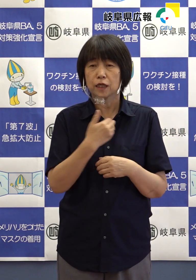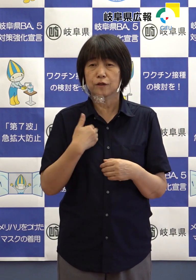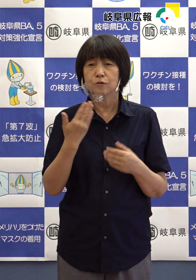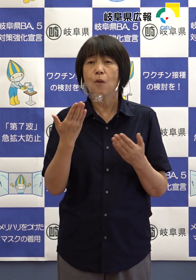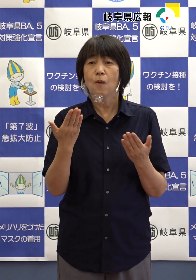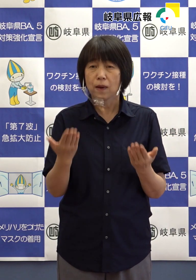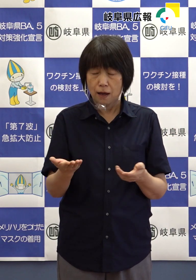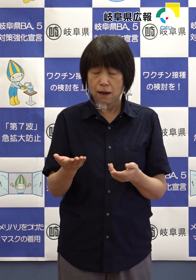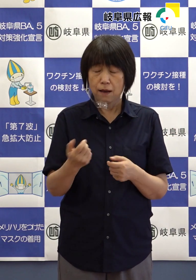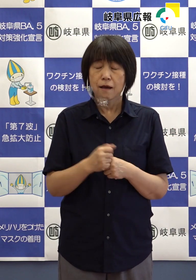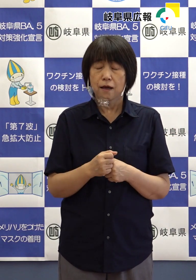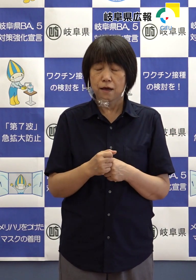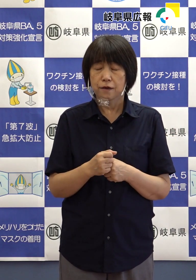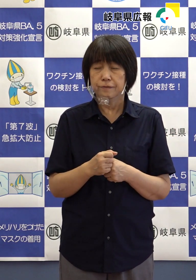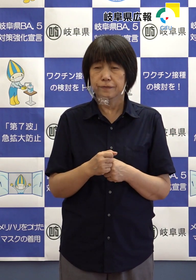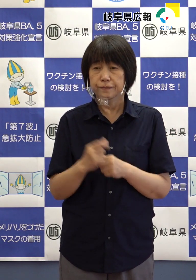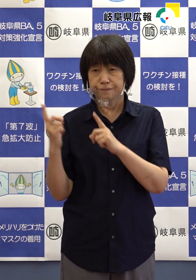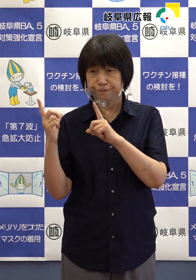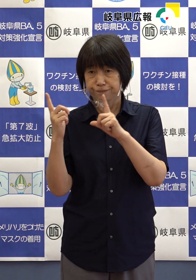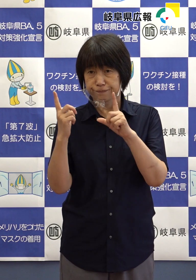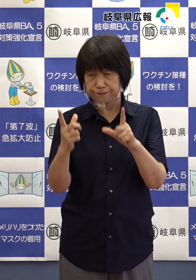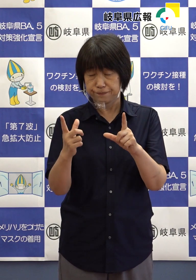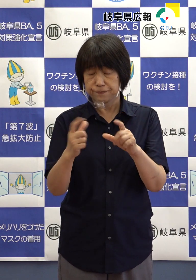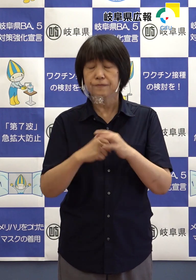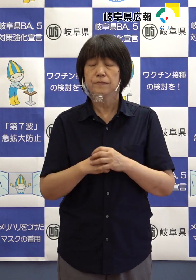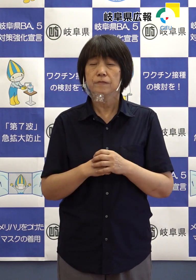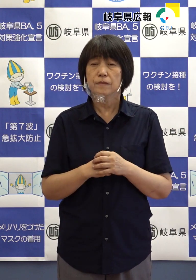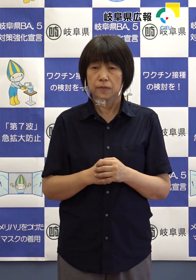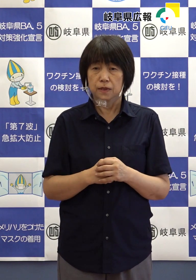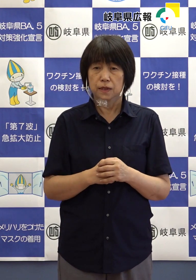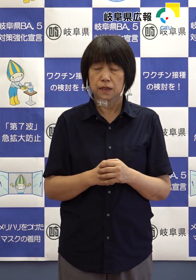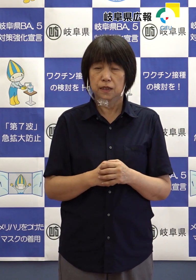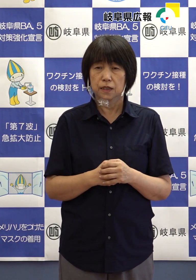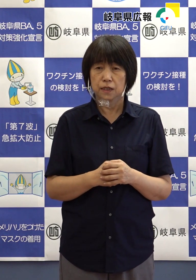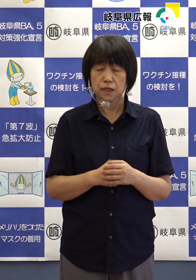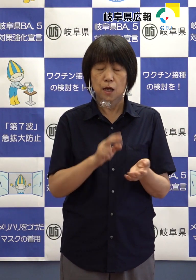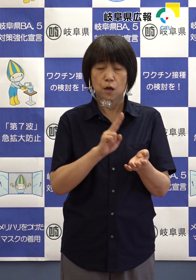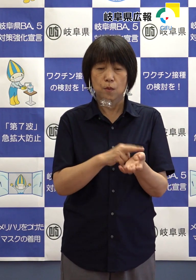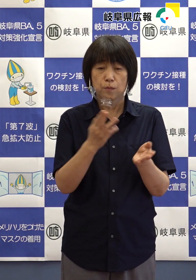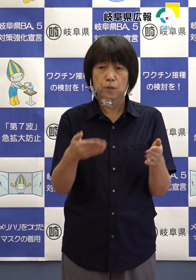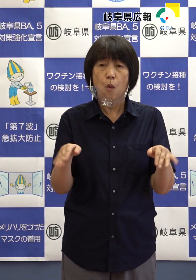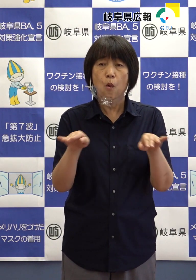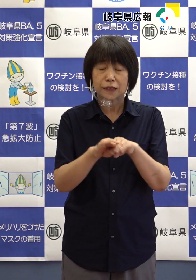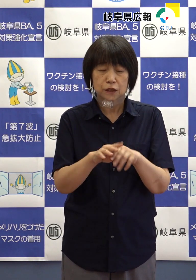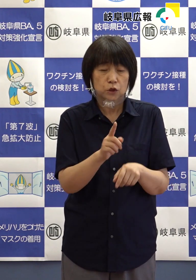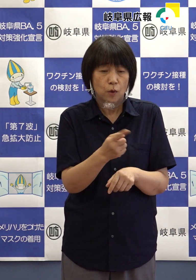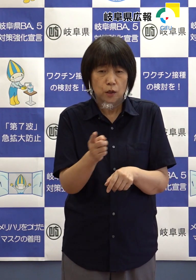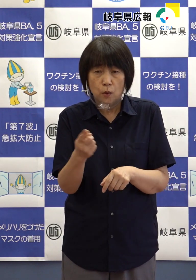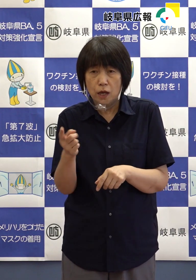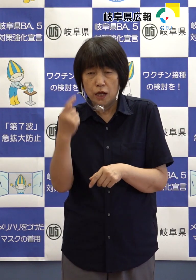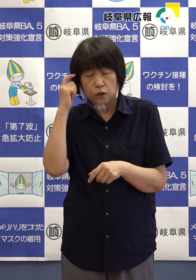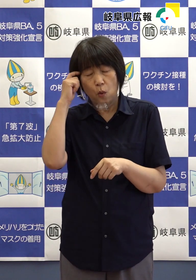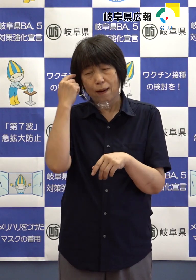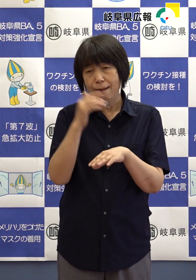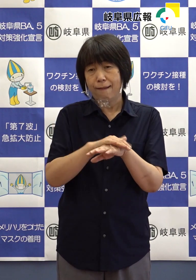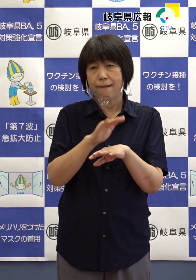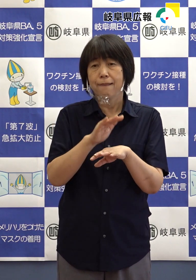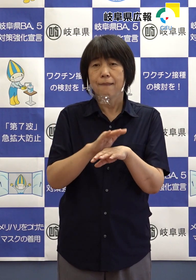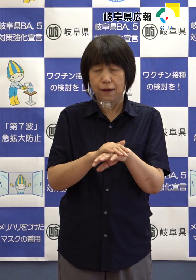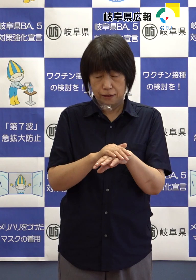これはそれぞれの雪館のあのなっていますかあのお花がもあるありますのであの一律に